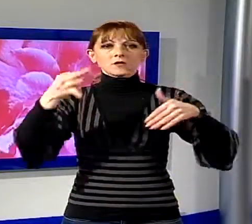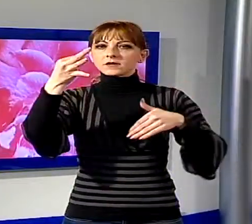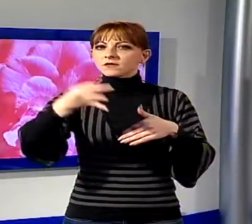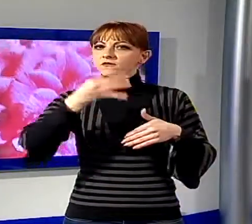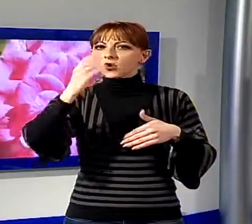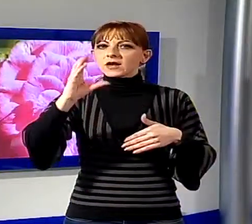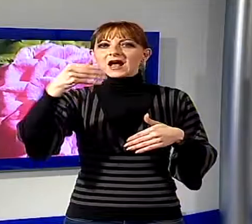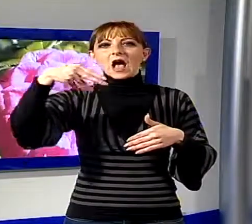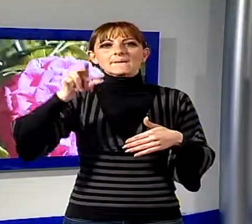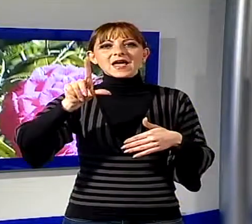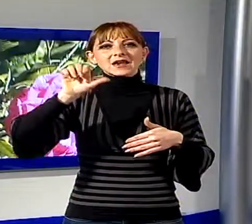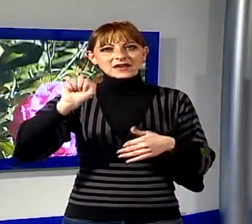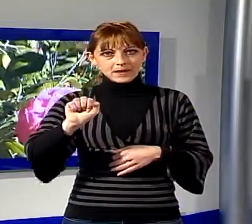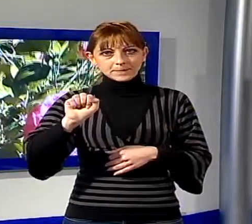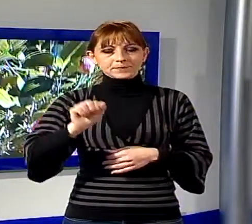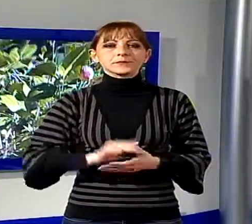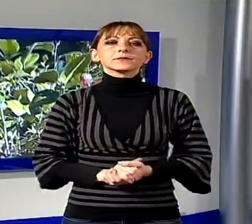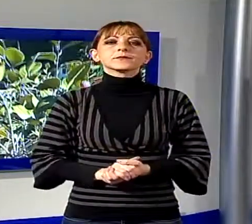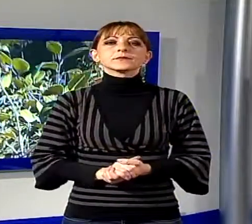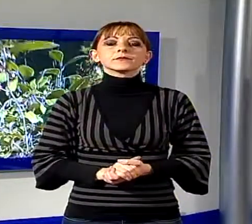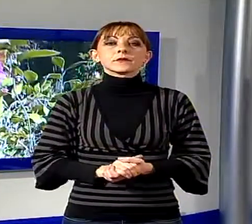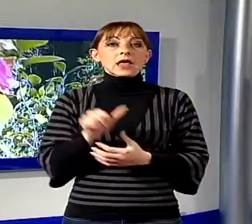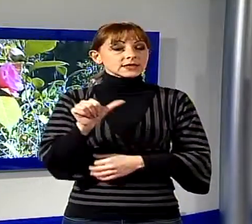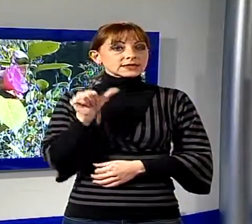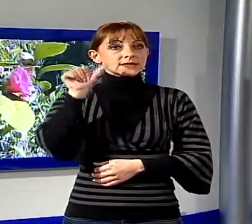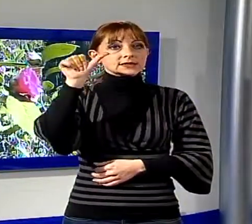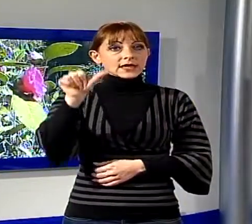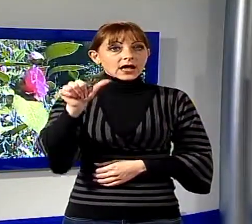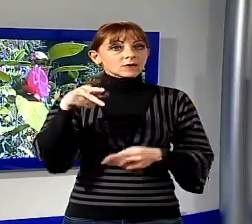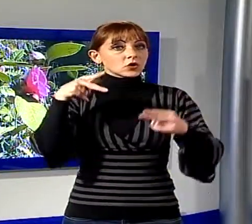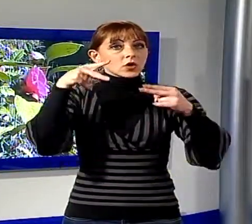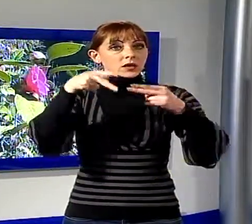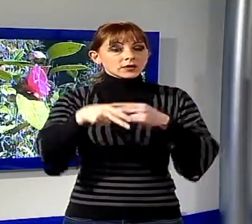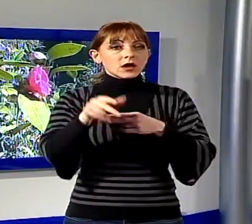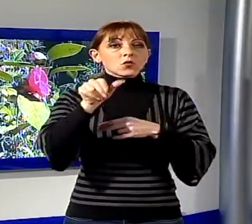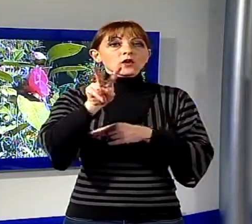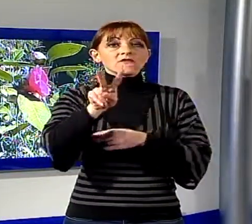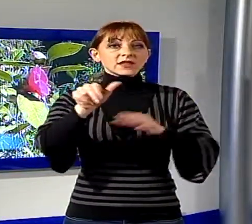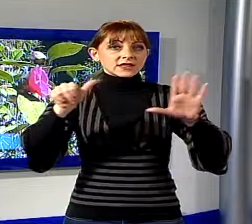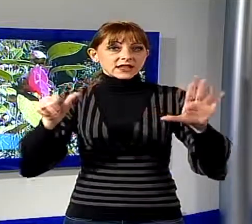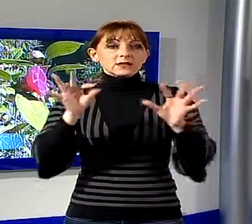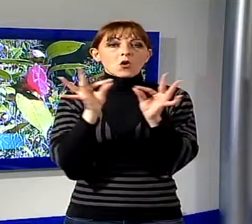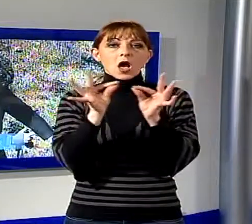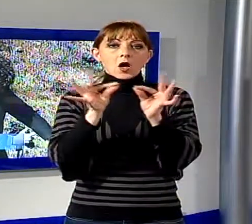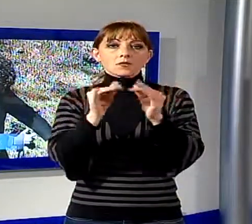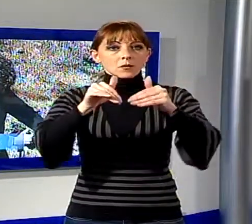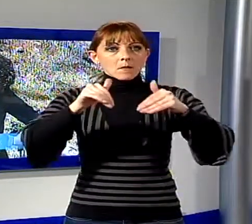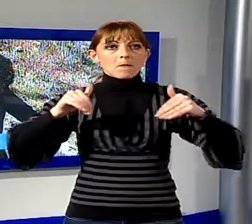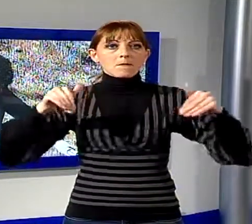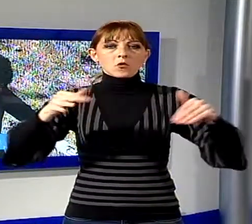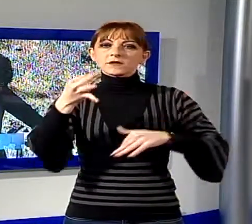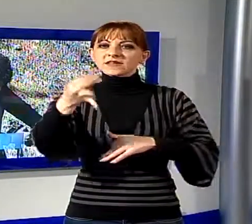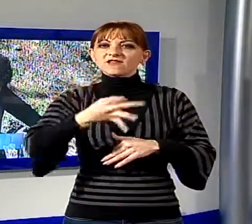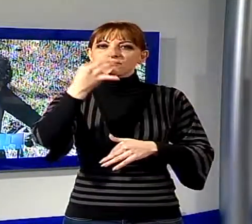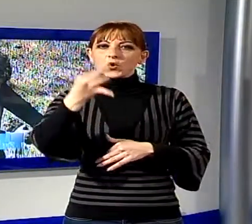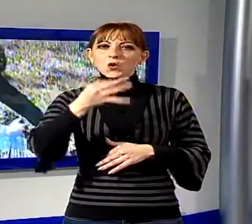Sabato 14 marzo inaugurerà a Sant'Andrea di Compito la 26esima edizione della Mostra delle Camelie e che proseguirà nei fine settimana